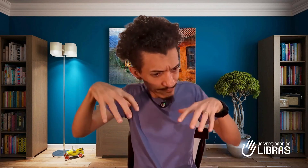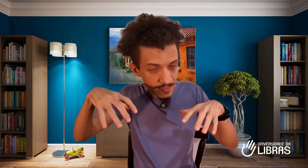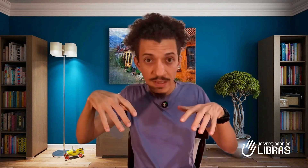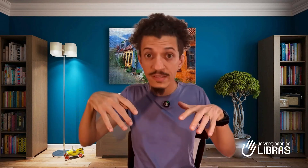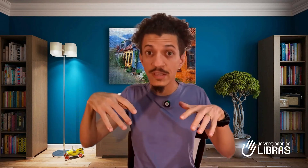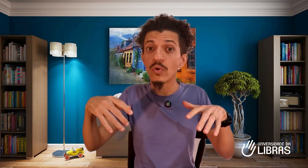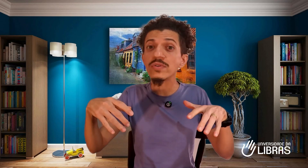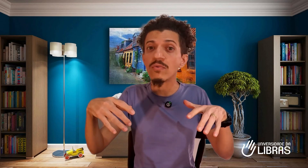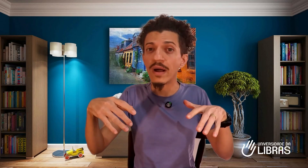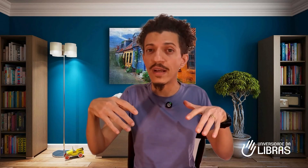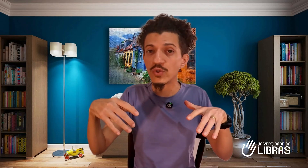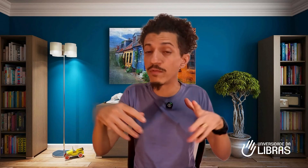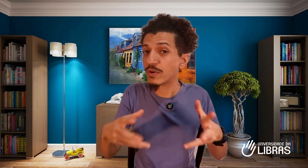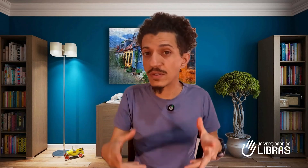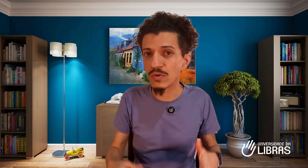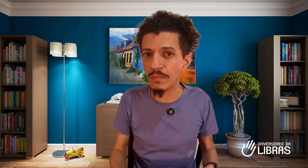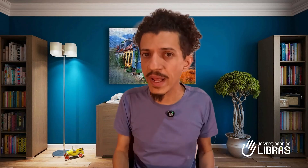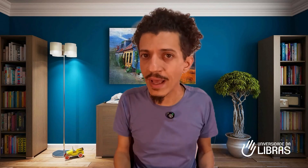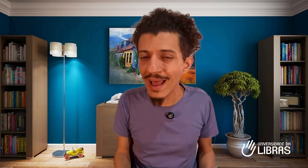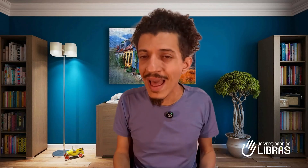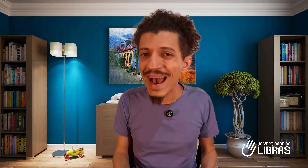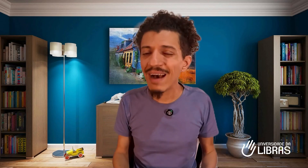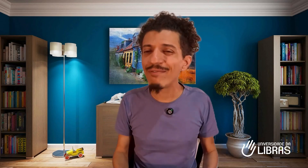você trouxe o guarda-chuva, trouxe a sombrinha? Aí ela falou assim,